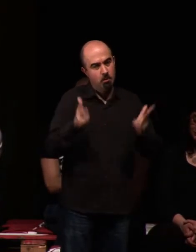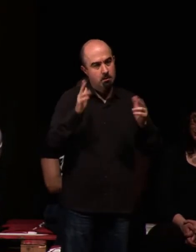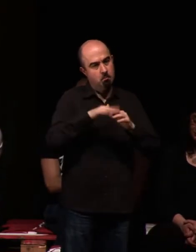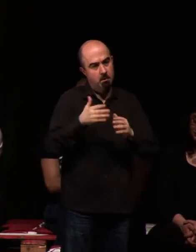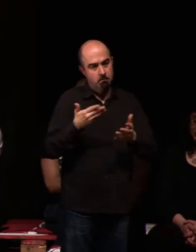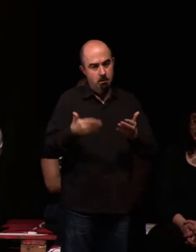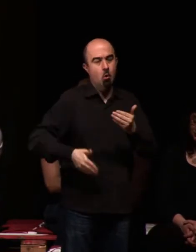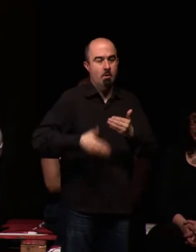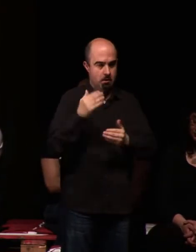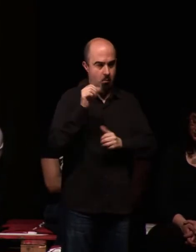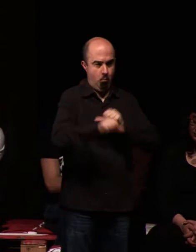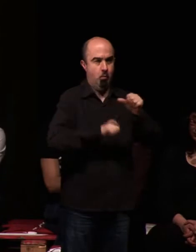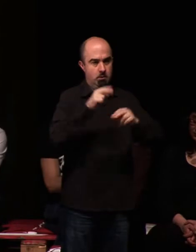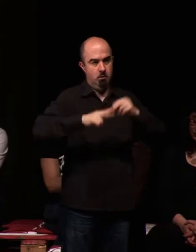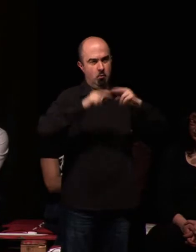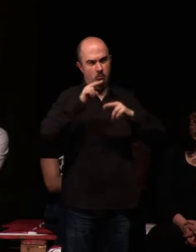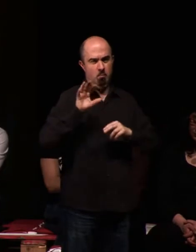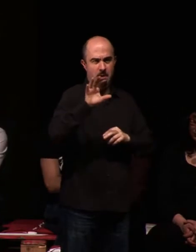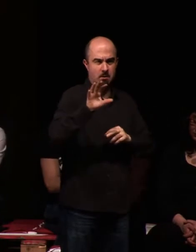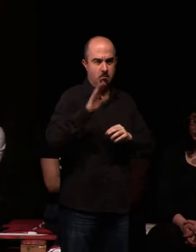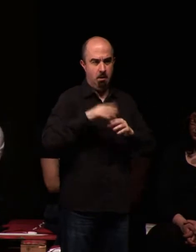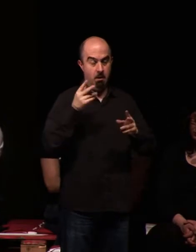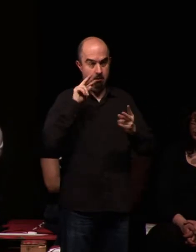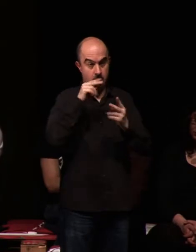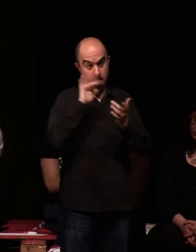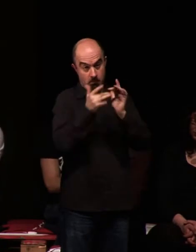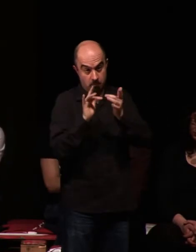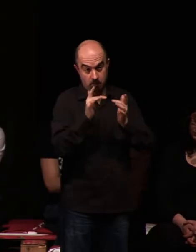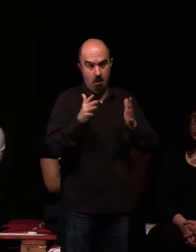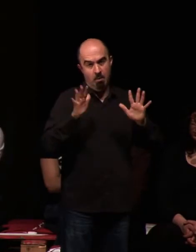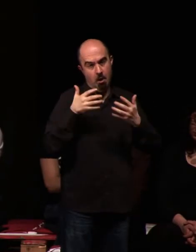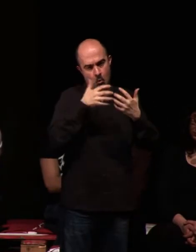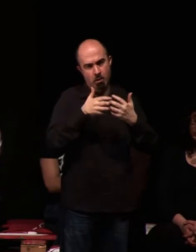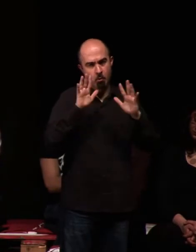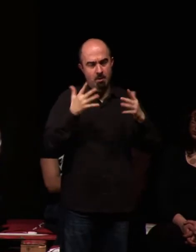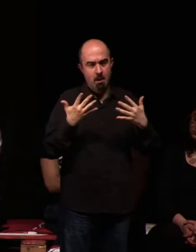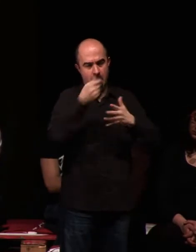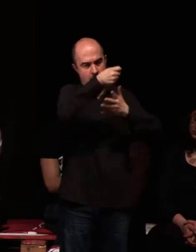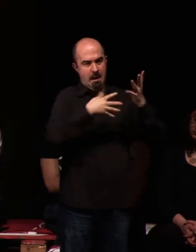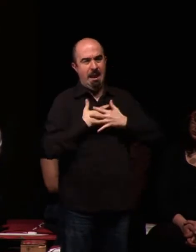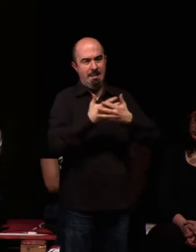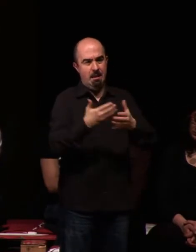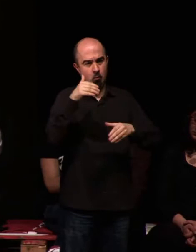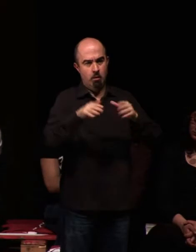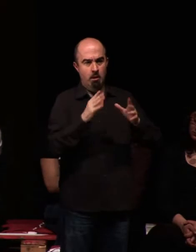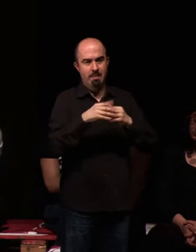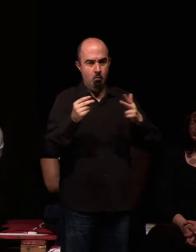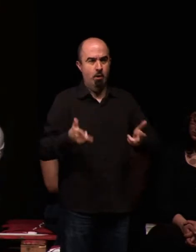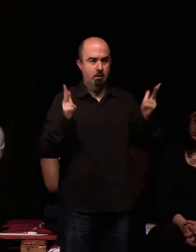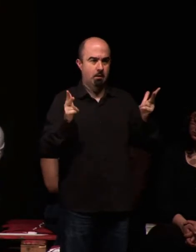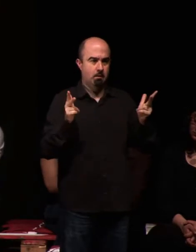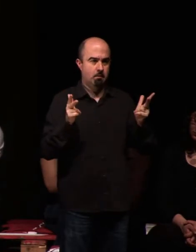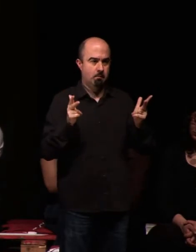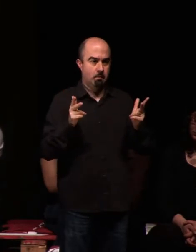procés constituent perquè siguem capaços de trobar-nos també, a part de totes les lluites en les que es trobem, amb una candidatura per la ruptura democràtica